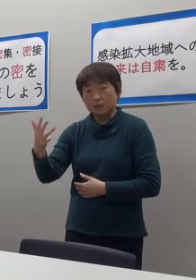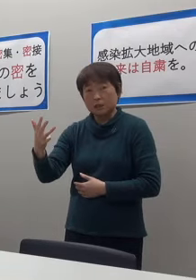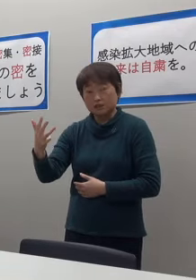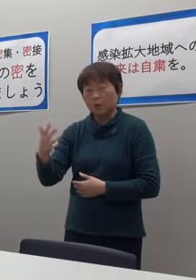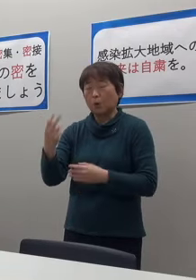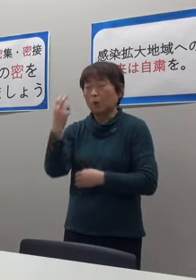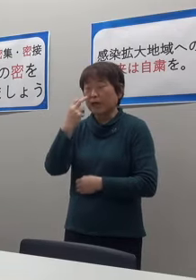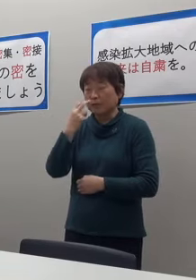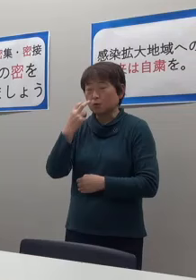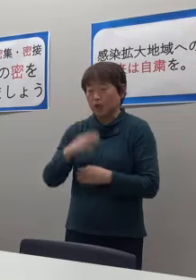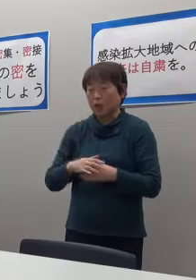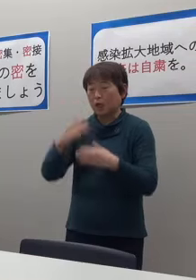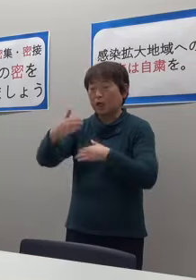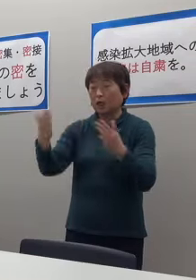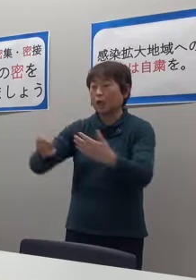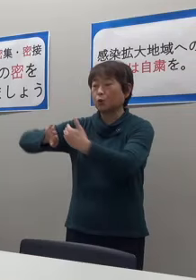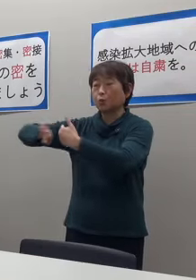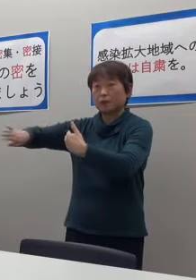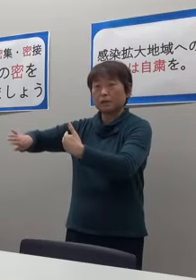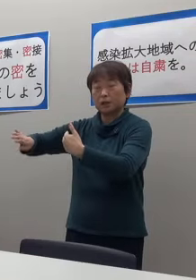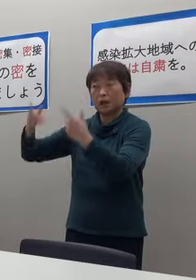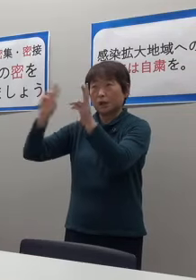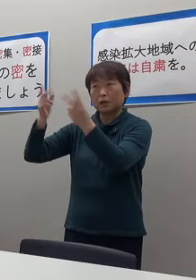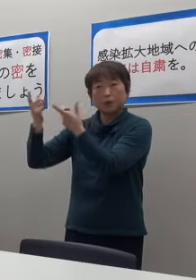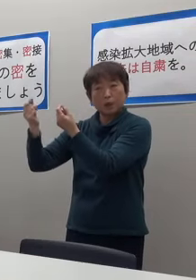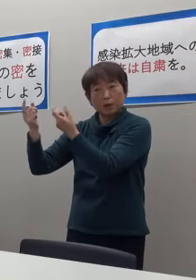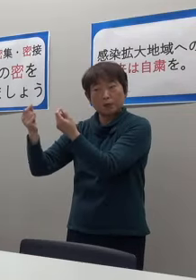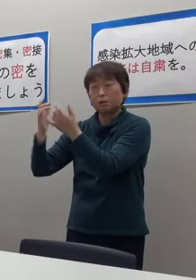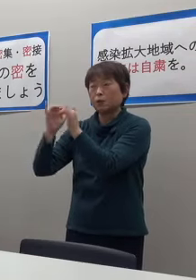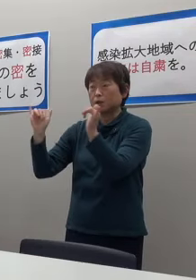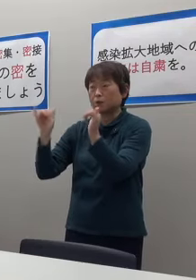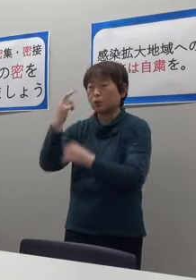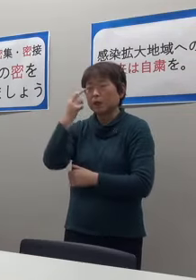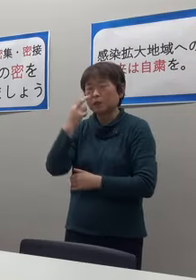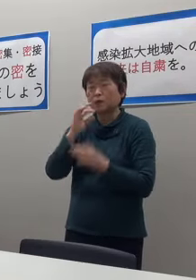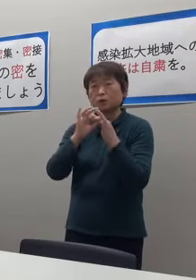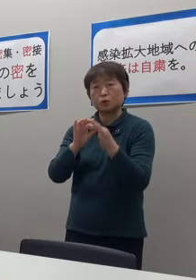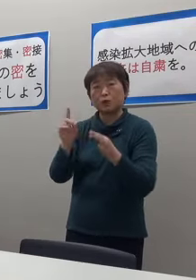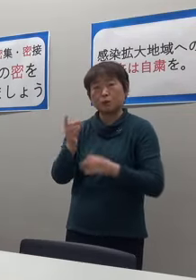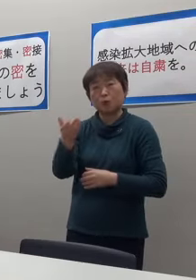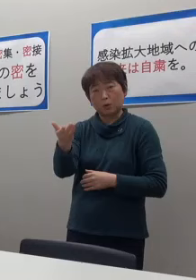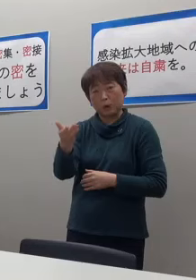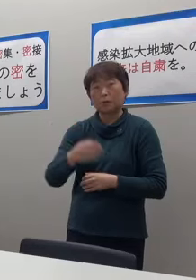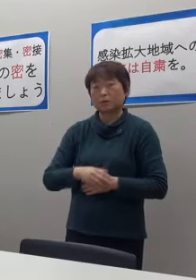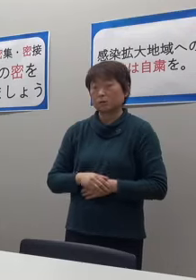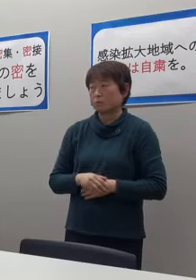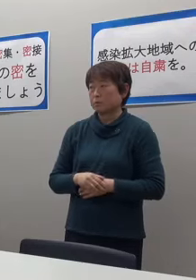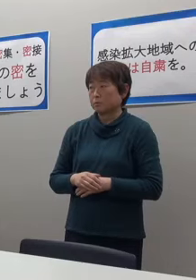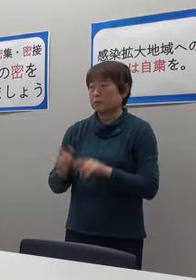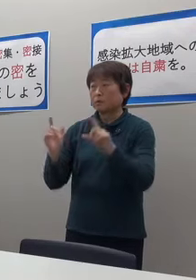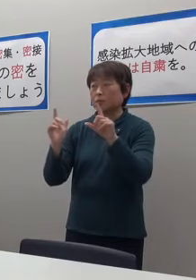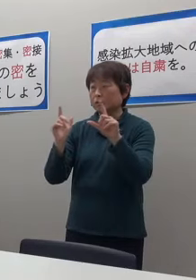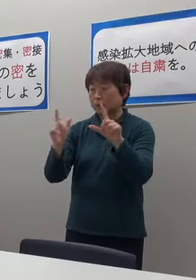査はどうなるんでしょうか。 はい、まずあのドイツフロアの方なんですけども、この、 あのフロアにあ